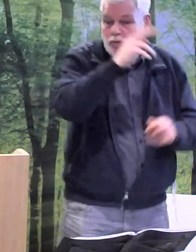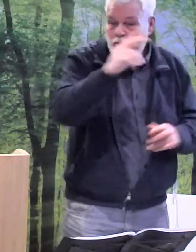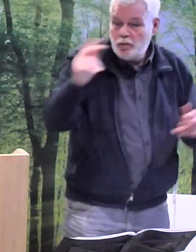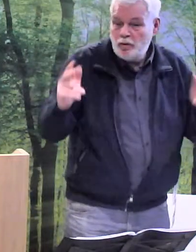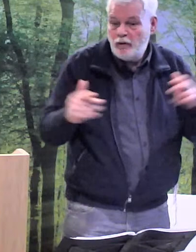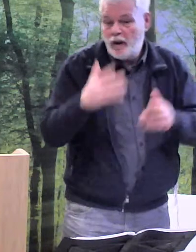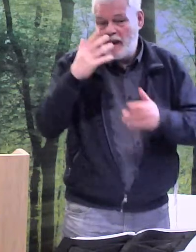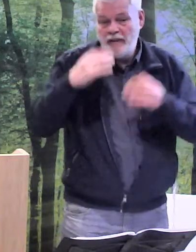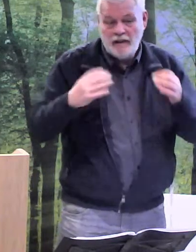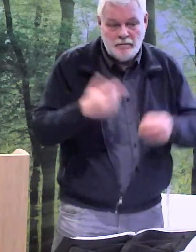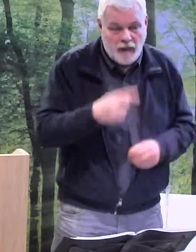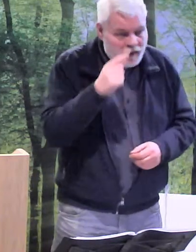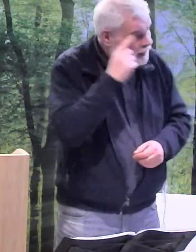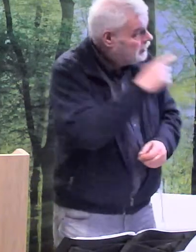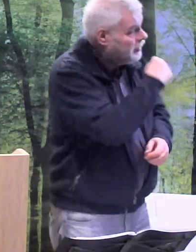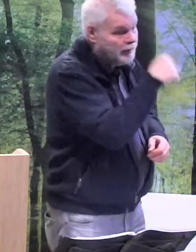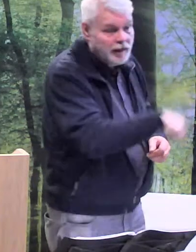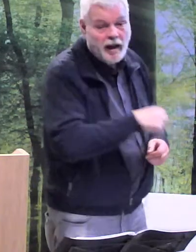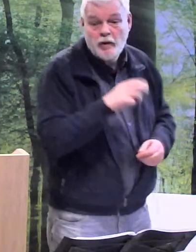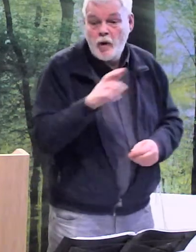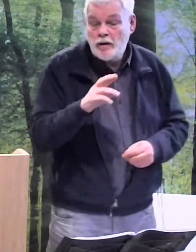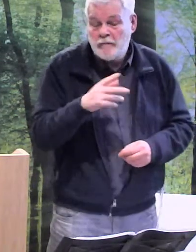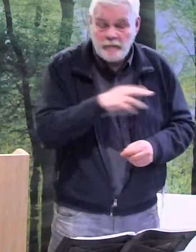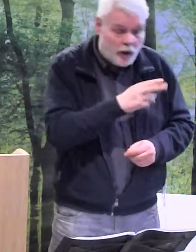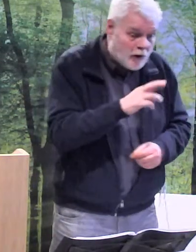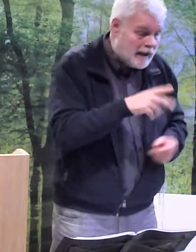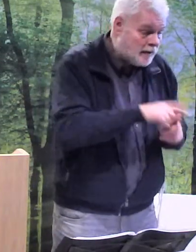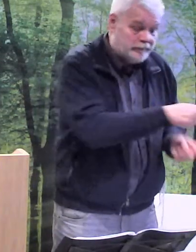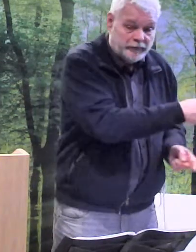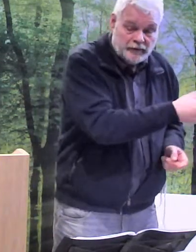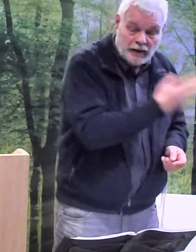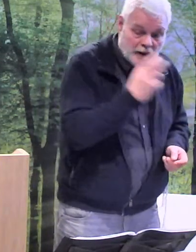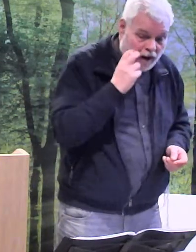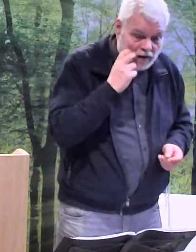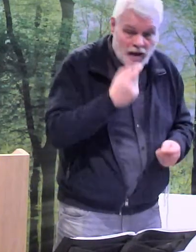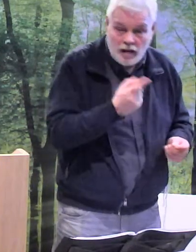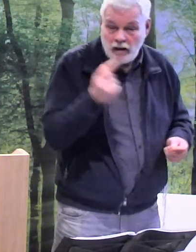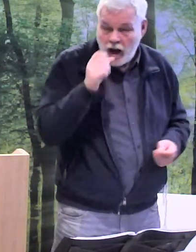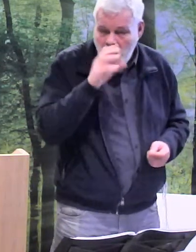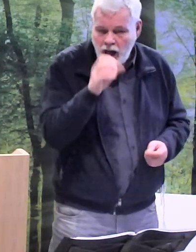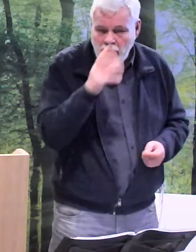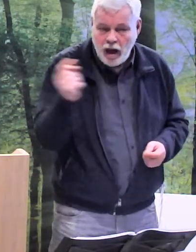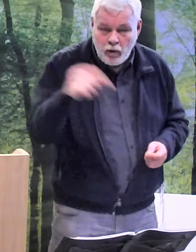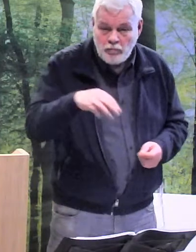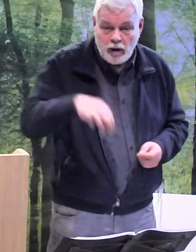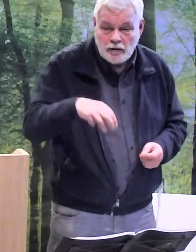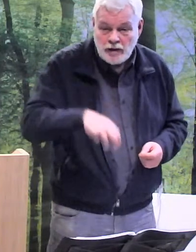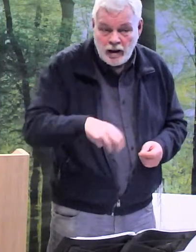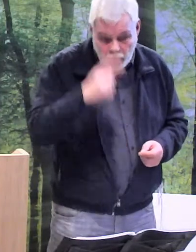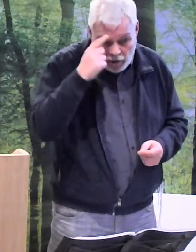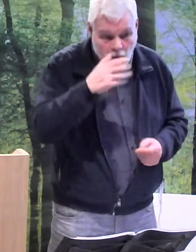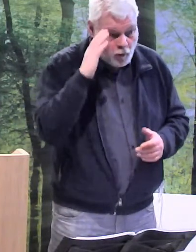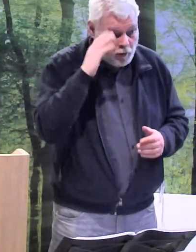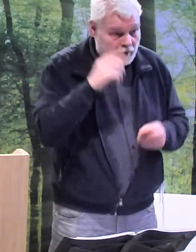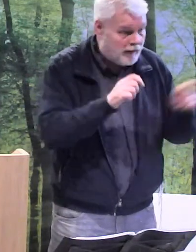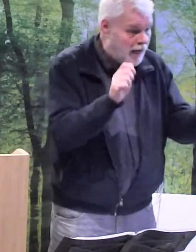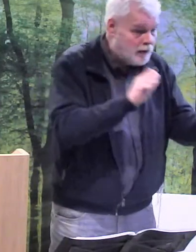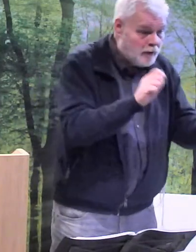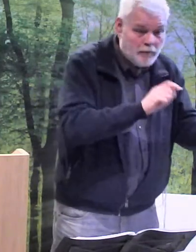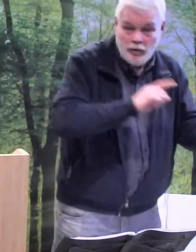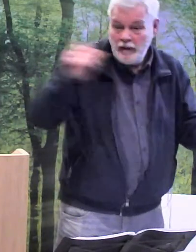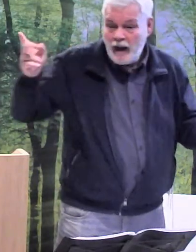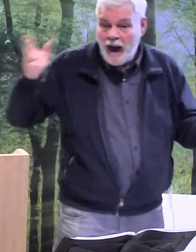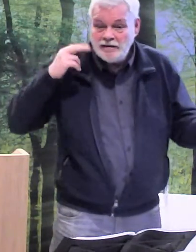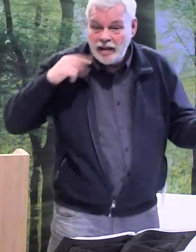Een natuurschilderij. Maar Rosa en Harry... Alle dagen, allee, heel